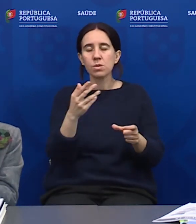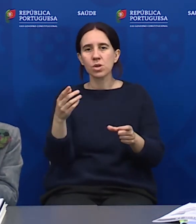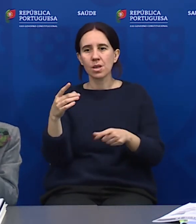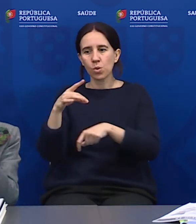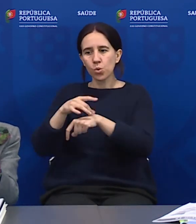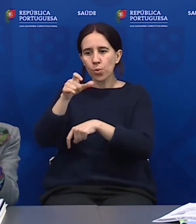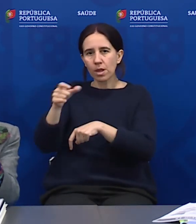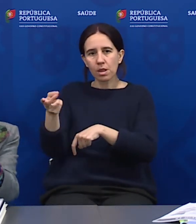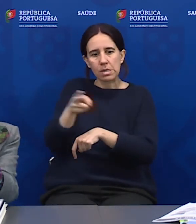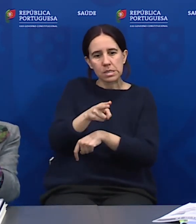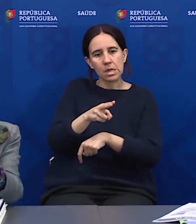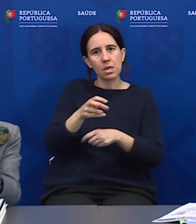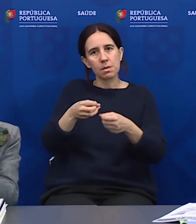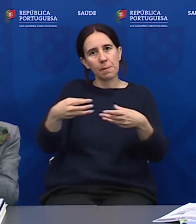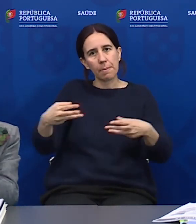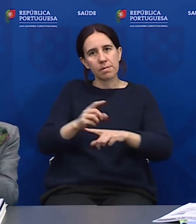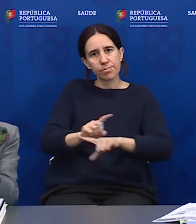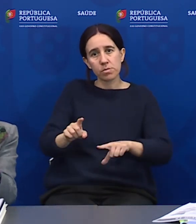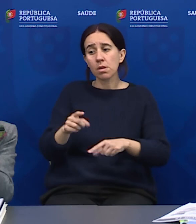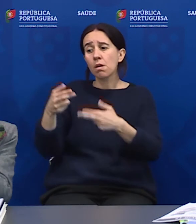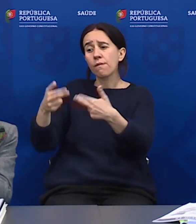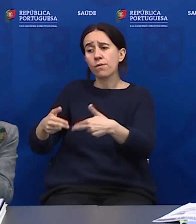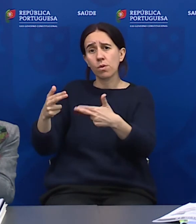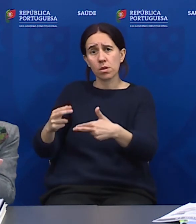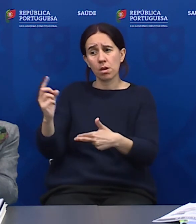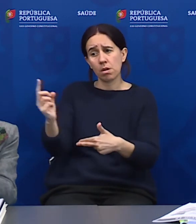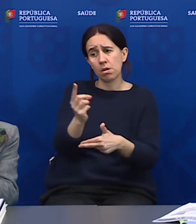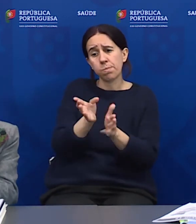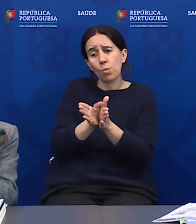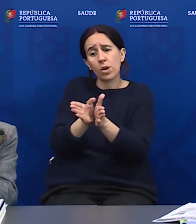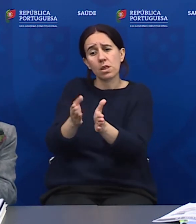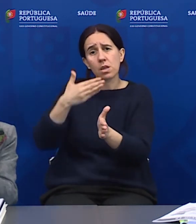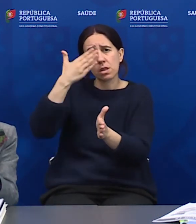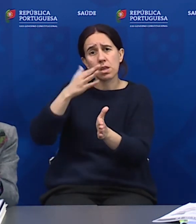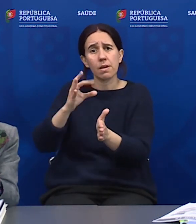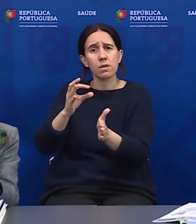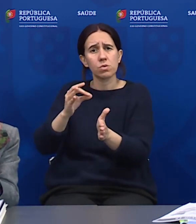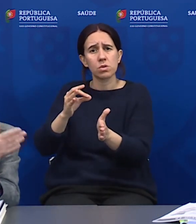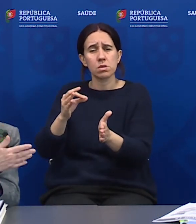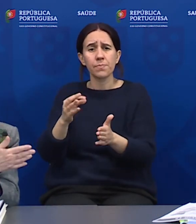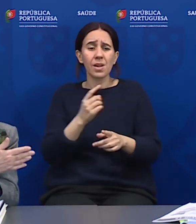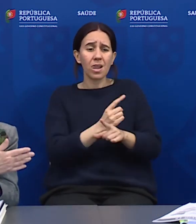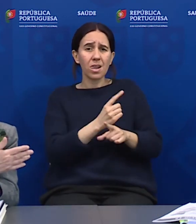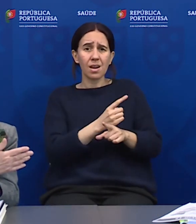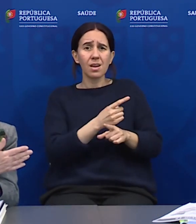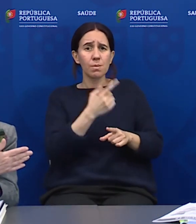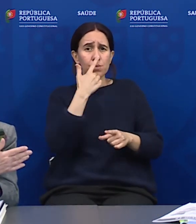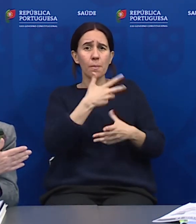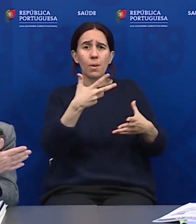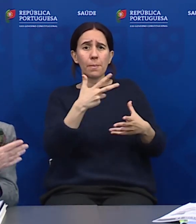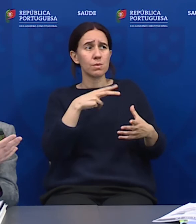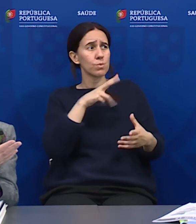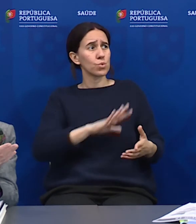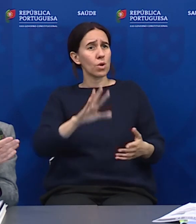mais doentes, pondo essas pessoas que passavam a fronteira em quarentena durante 14 dias, que não é muito diferente do que está a maior parte da população